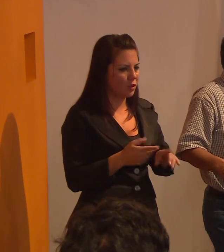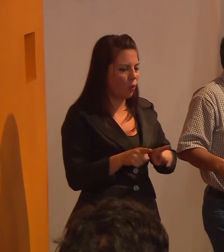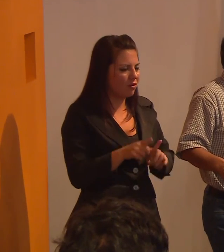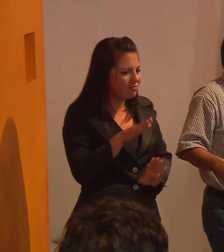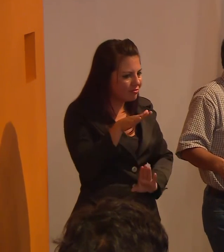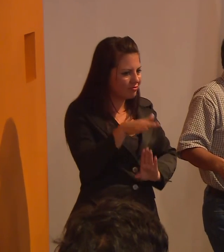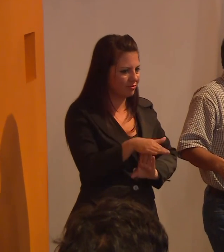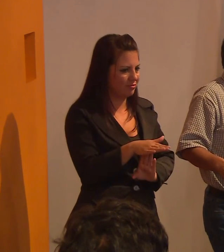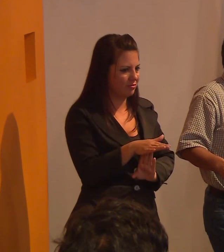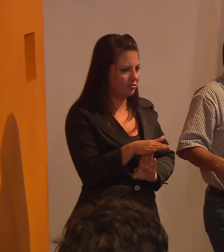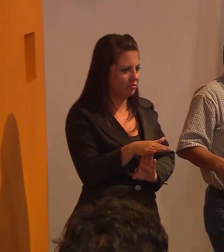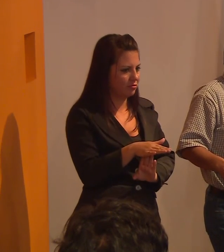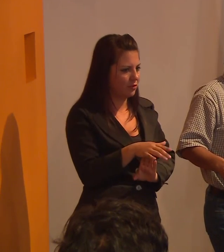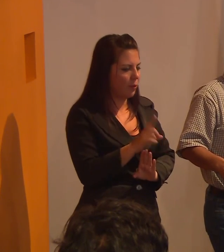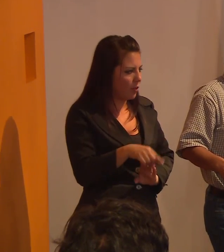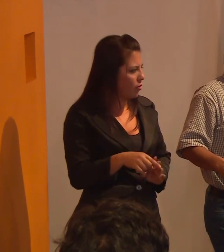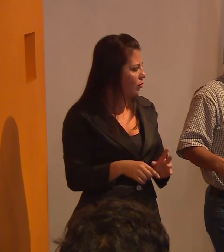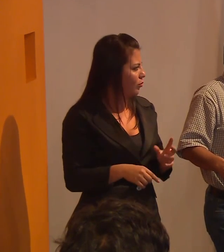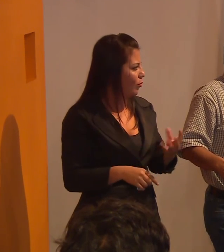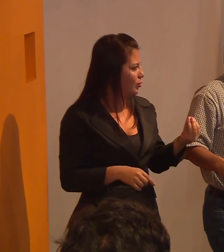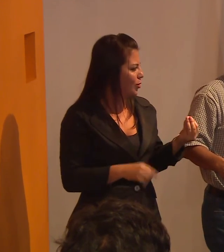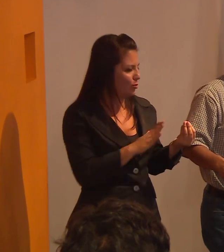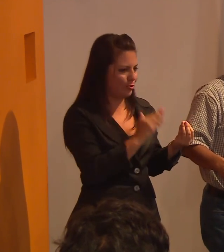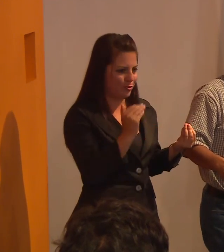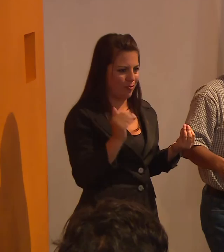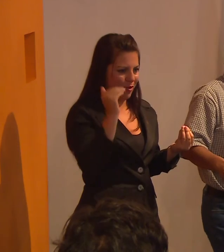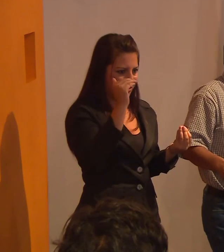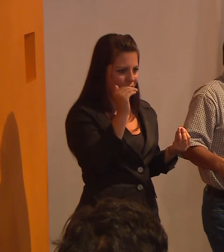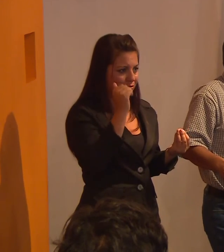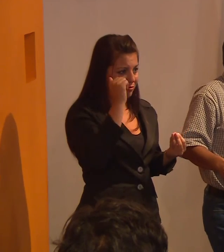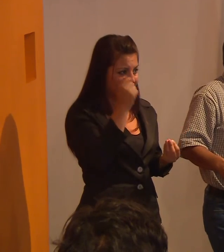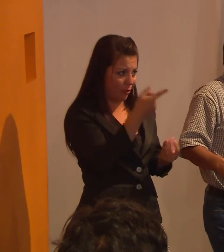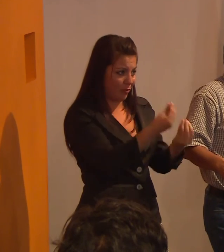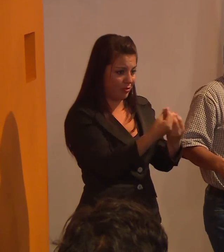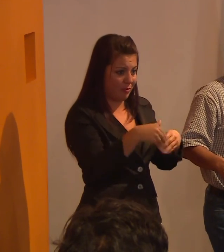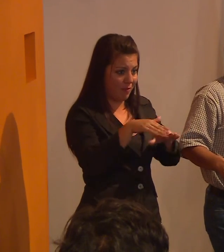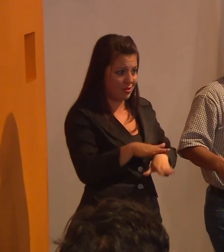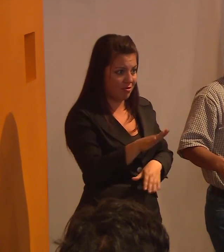Superior, compañeros representantes de profesores allí,